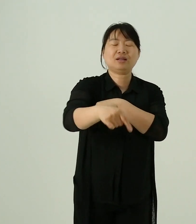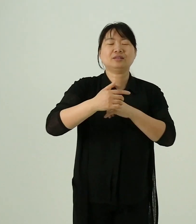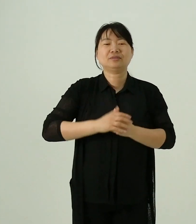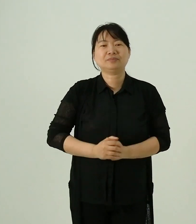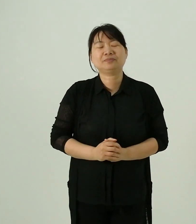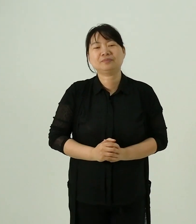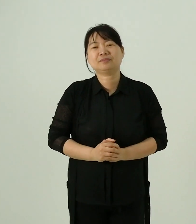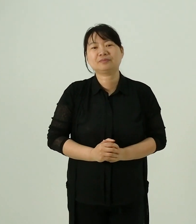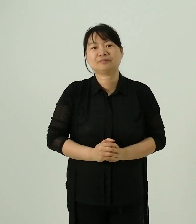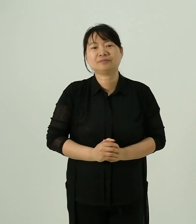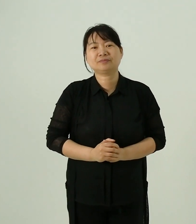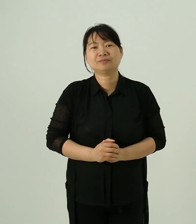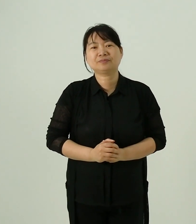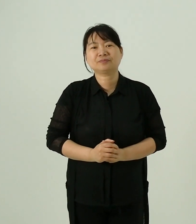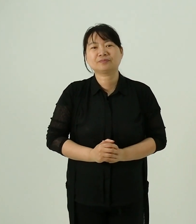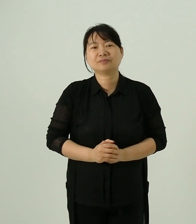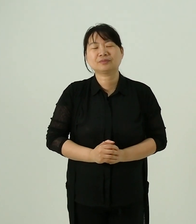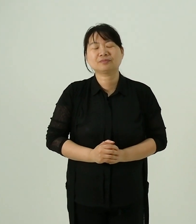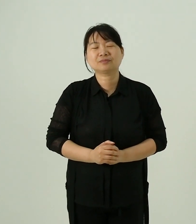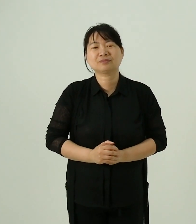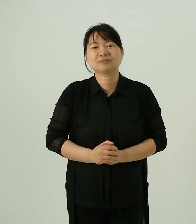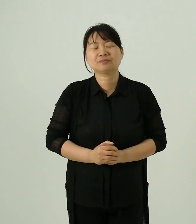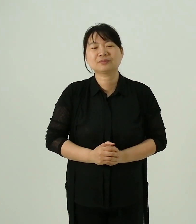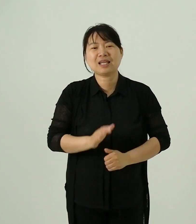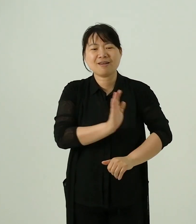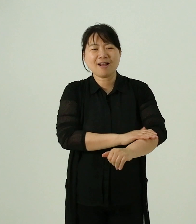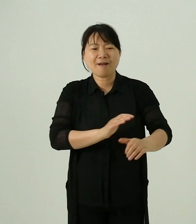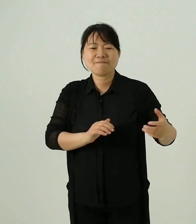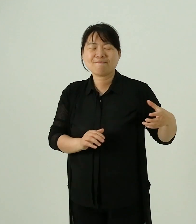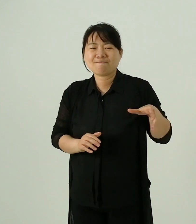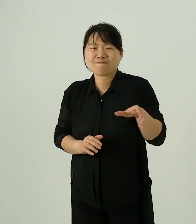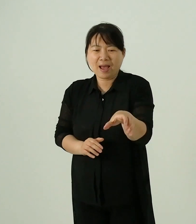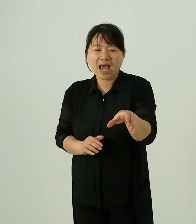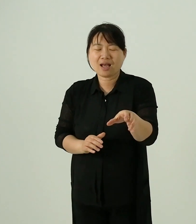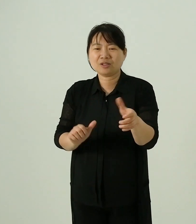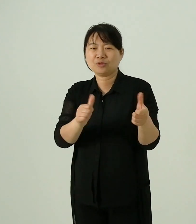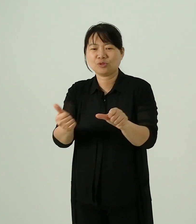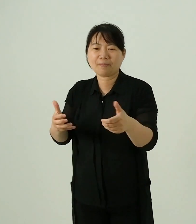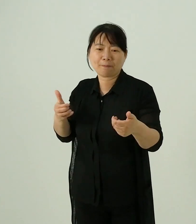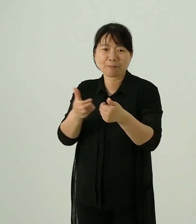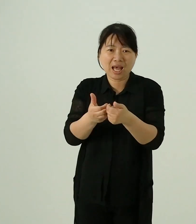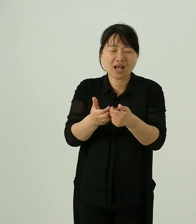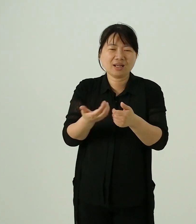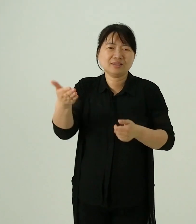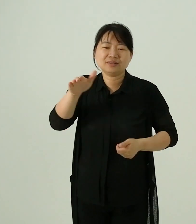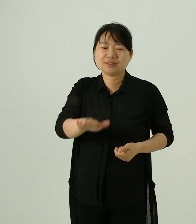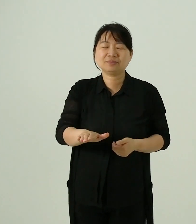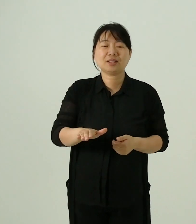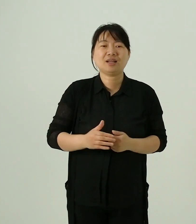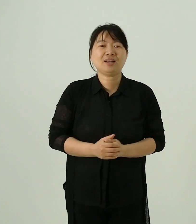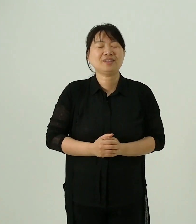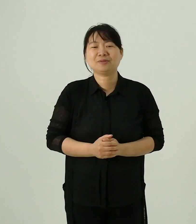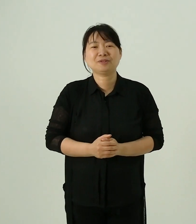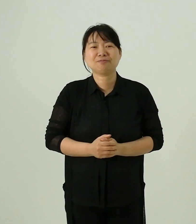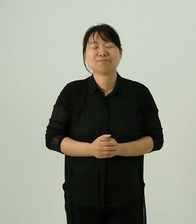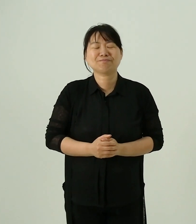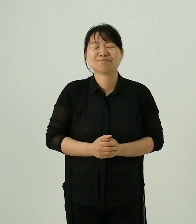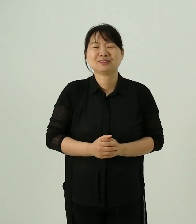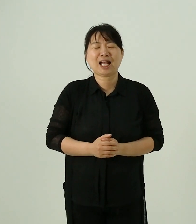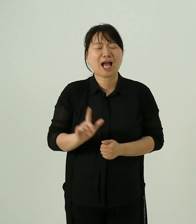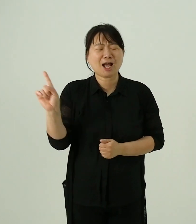담장을 넘었도다. 활이 그를 군박하고 죽음이 그를 공격했지만 그 시대가 요셉을